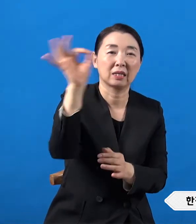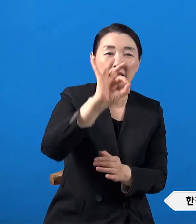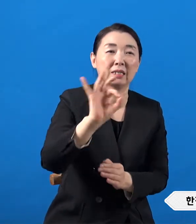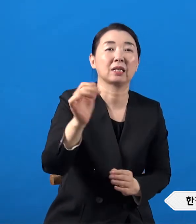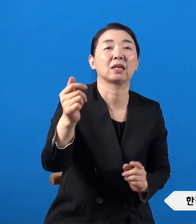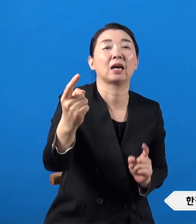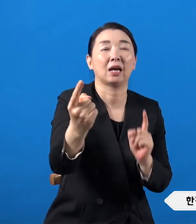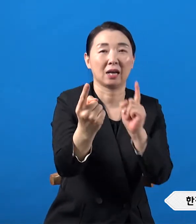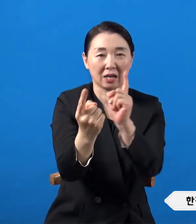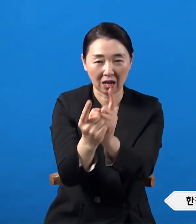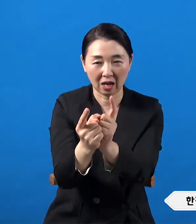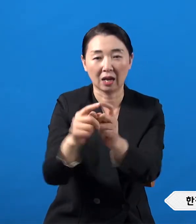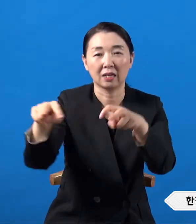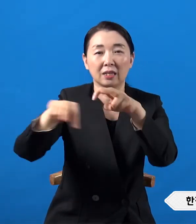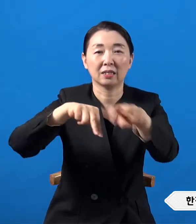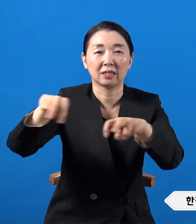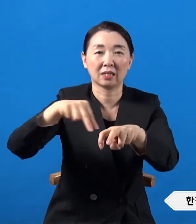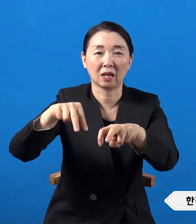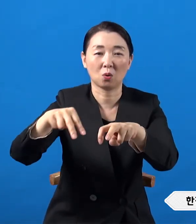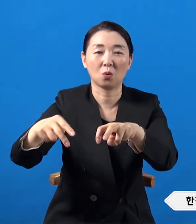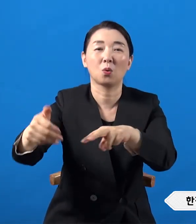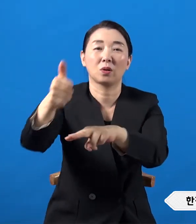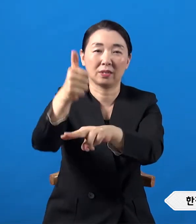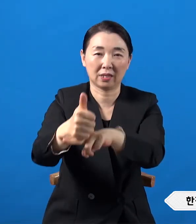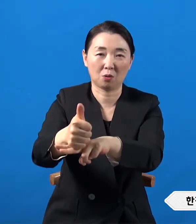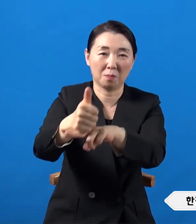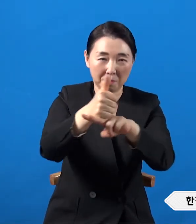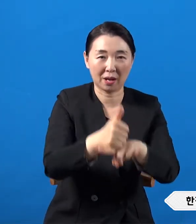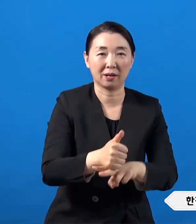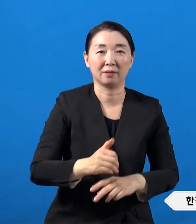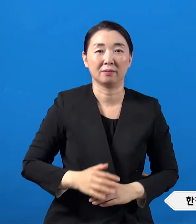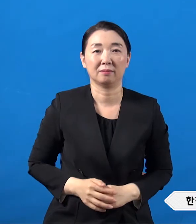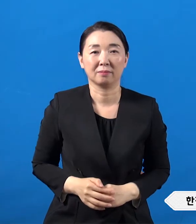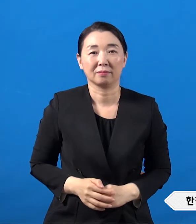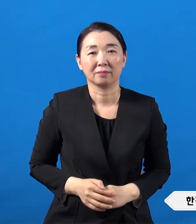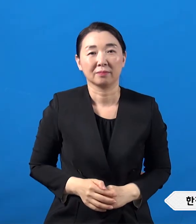찾아가서 그를 사사로 옹립해서 세웁니다.